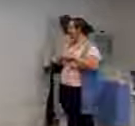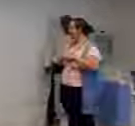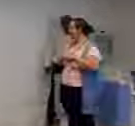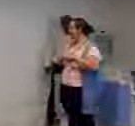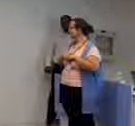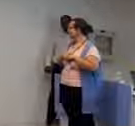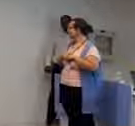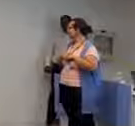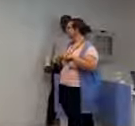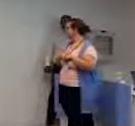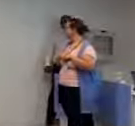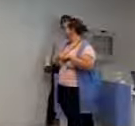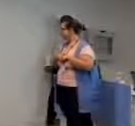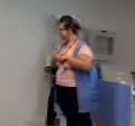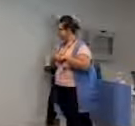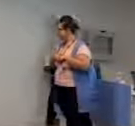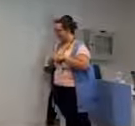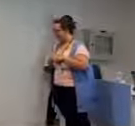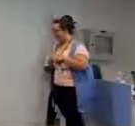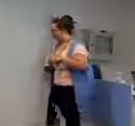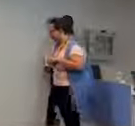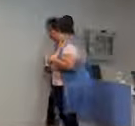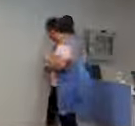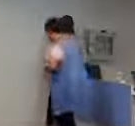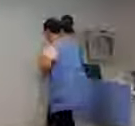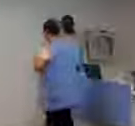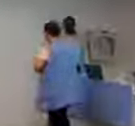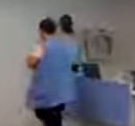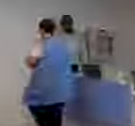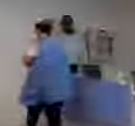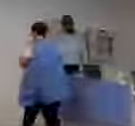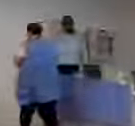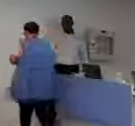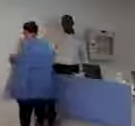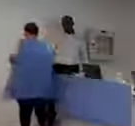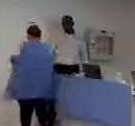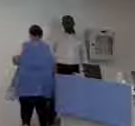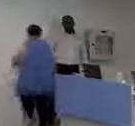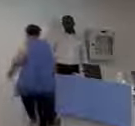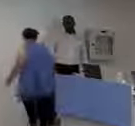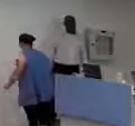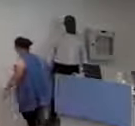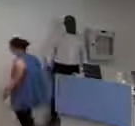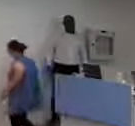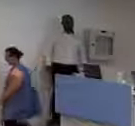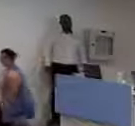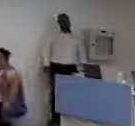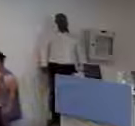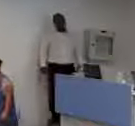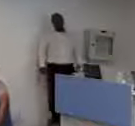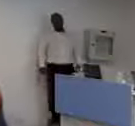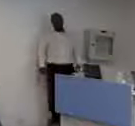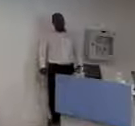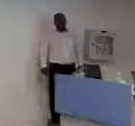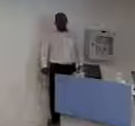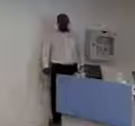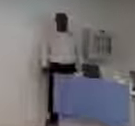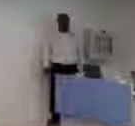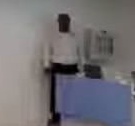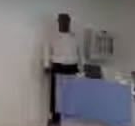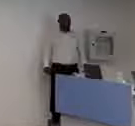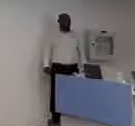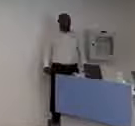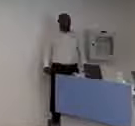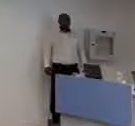otimizada, e quanto mais eu for assertivo nisso, mais eu posso trabalhar com uma tira mais estreita, com uma